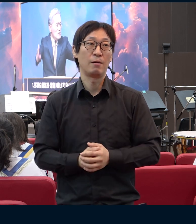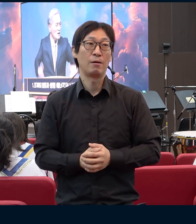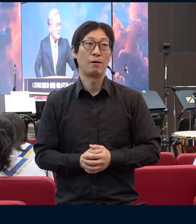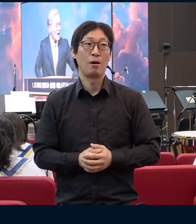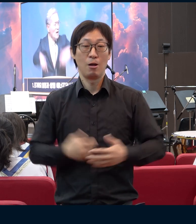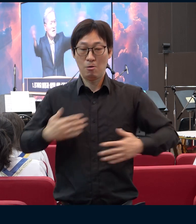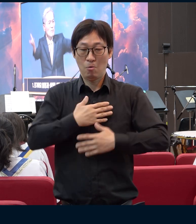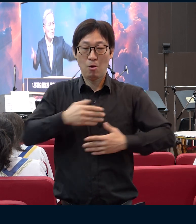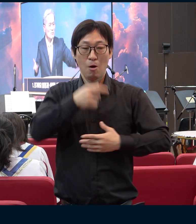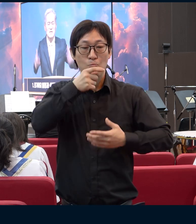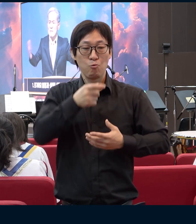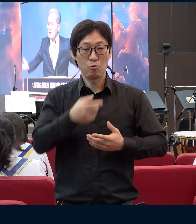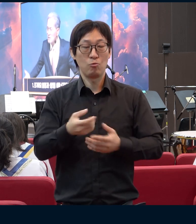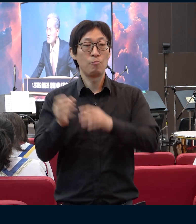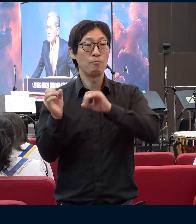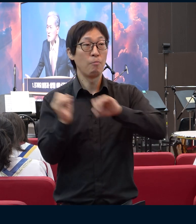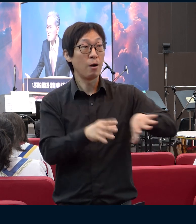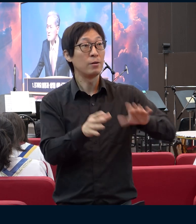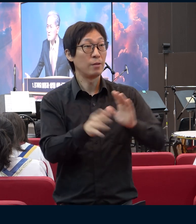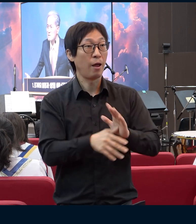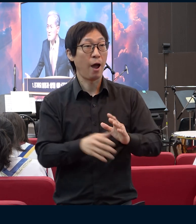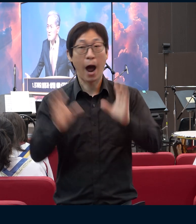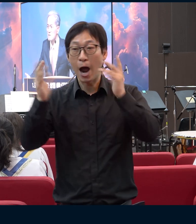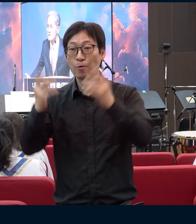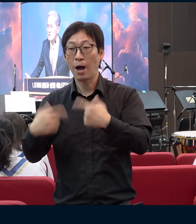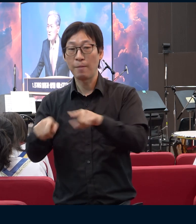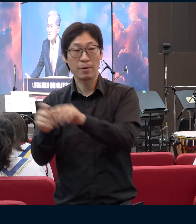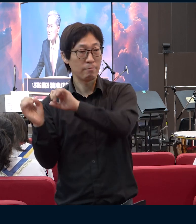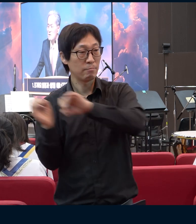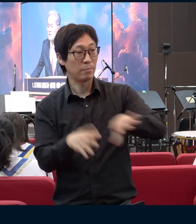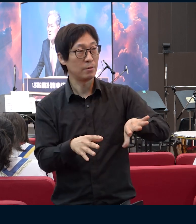목욕물 버린다고 그 안에 든 애까지 함께 버리면 이게 말이 되느냐, 그 말이에요.